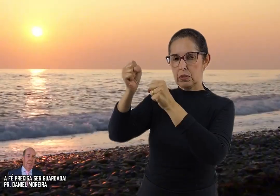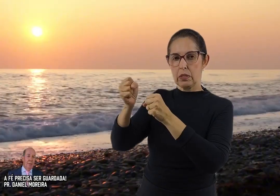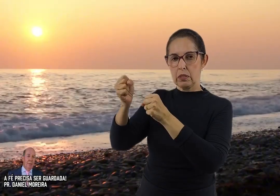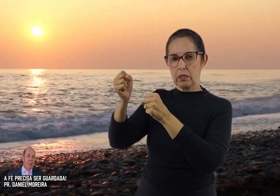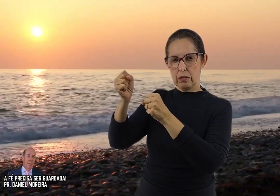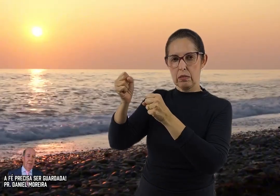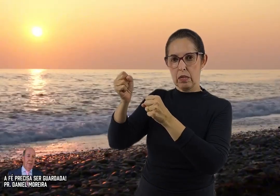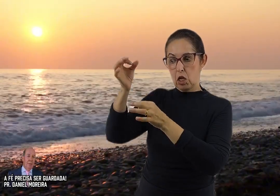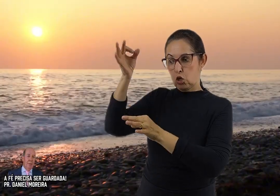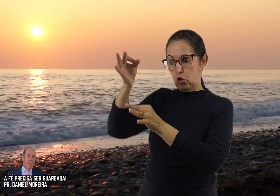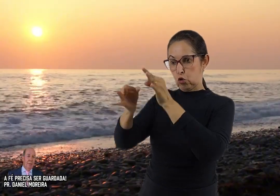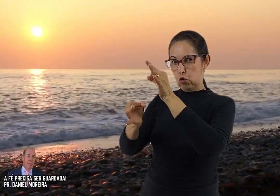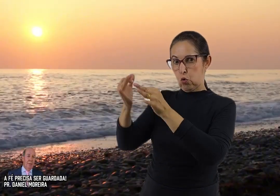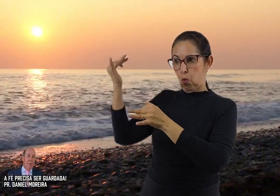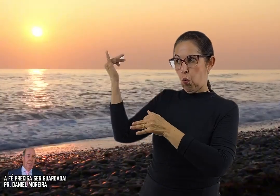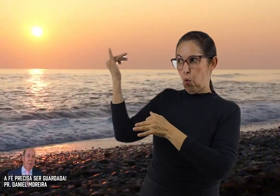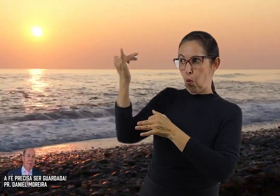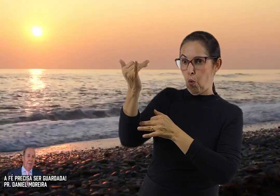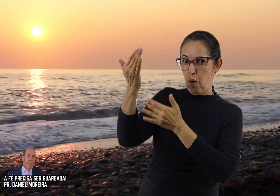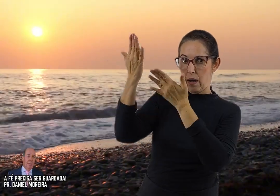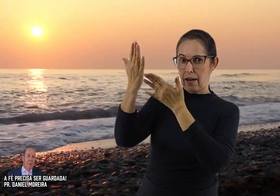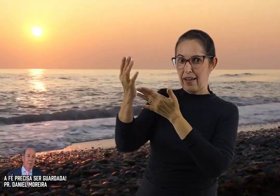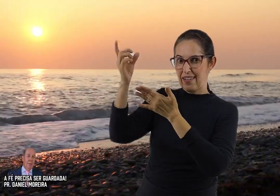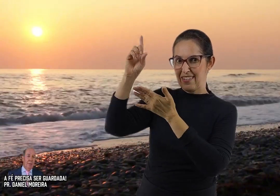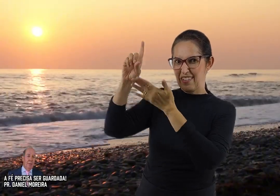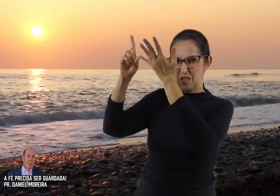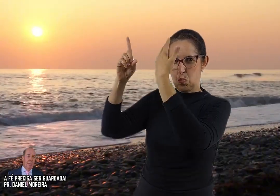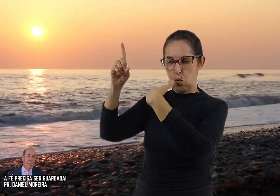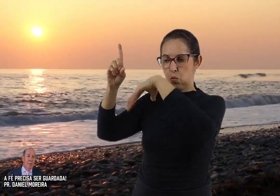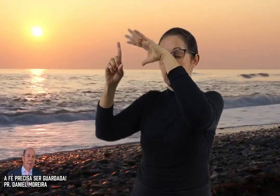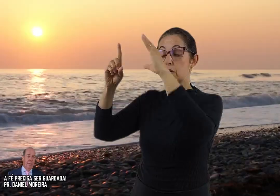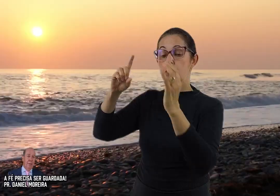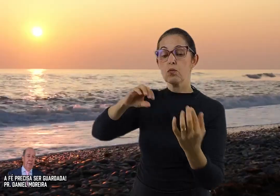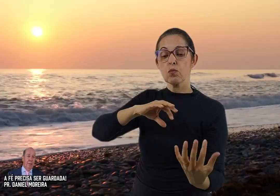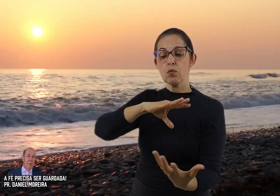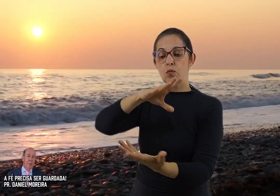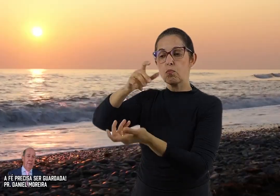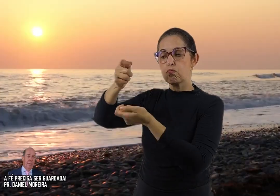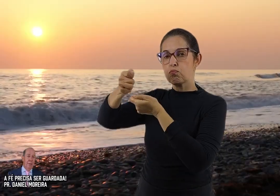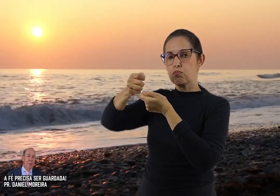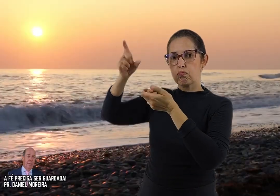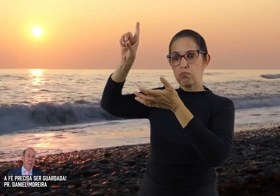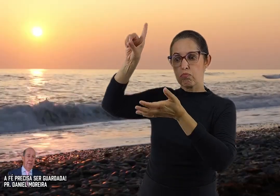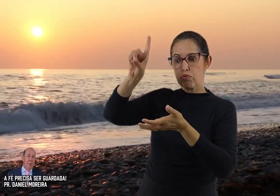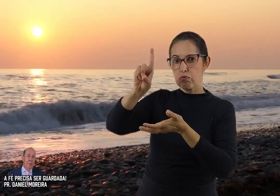autoridade, é a palavra daquele que é o rei do universo.